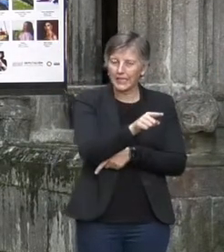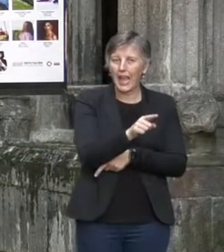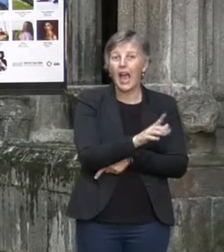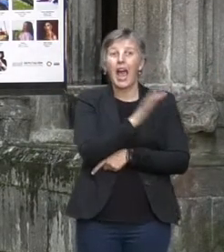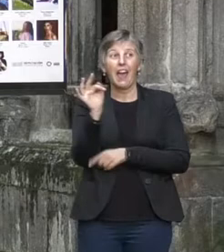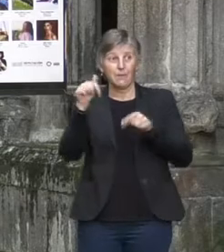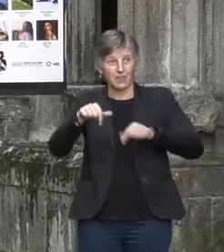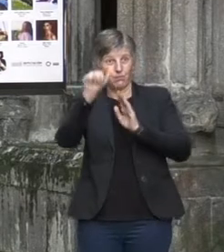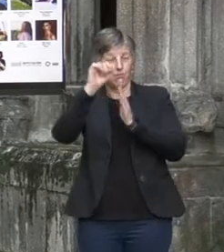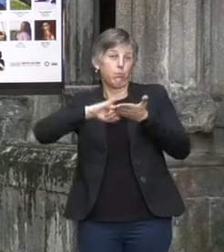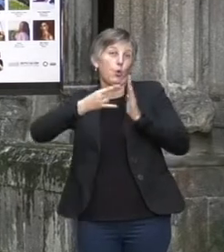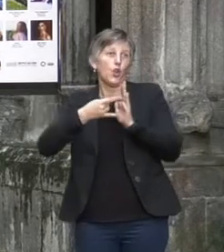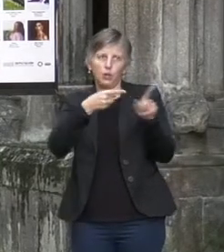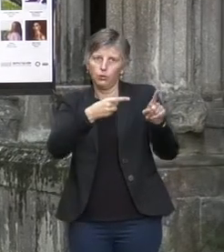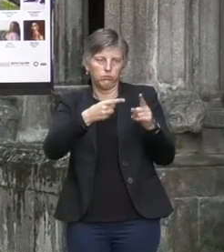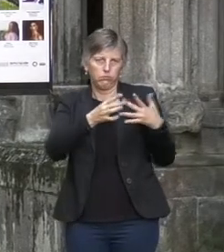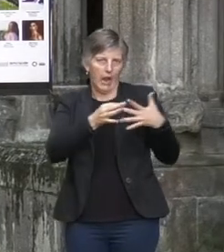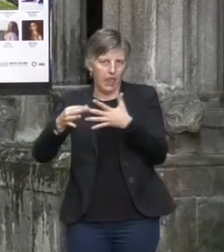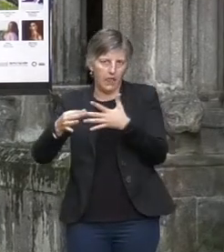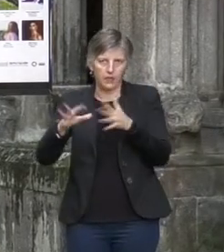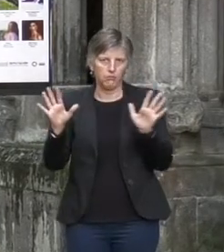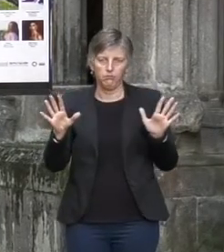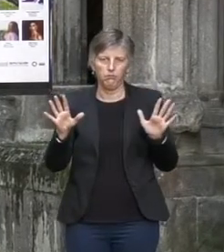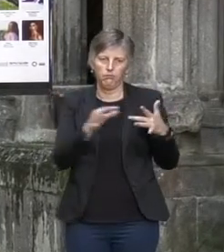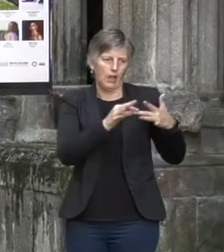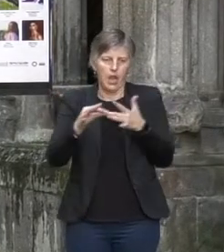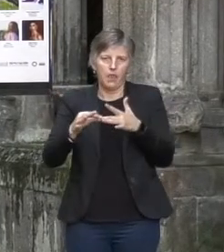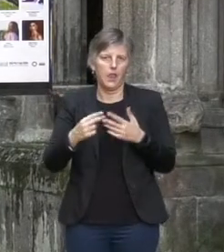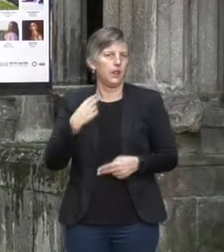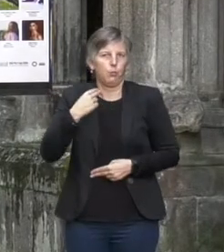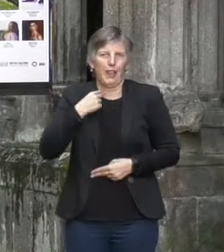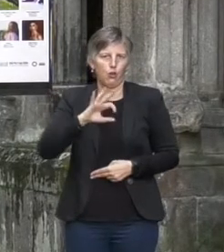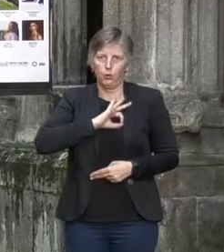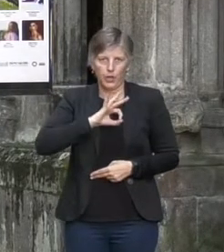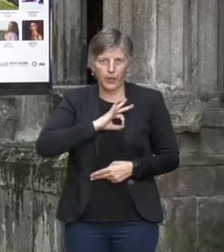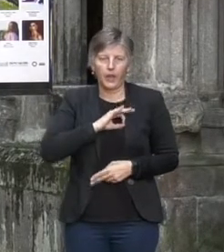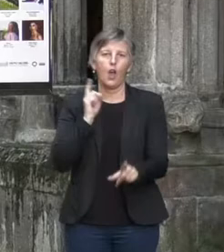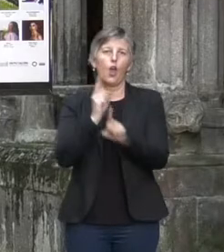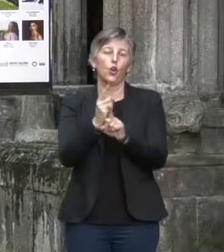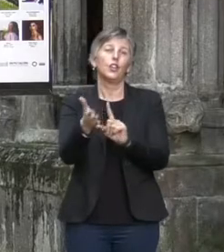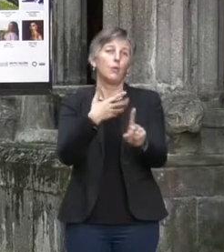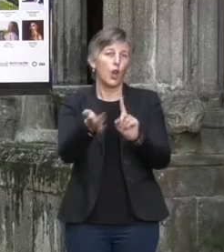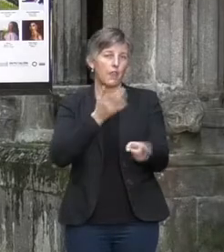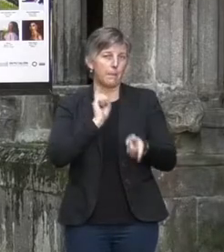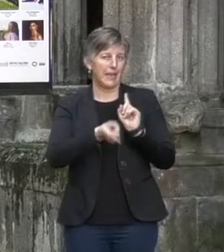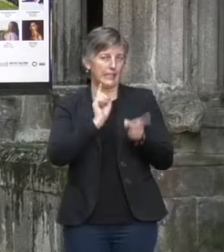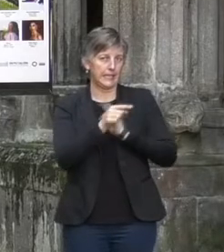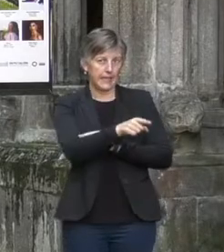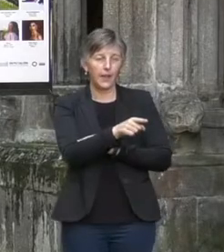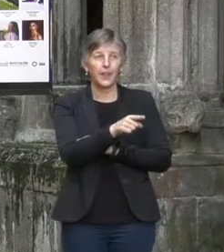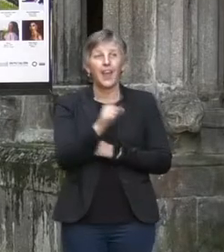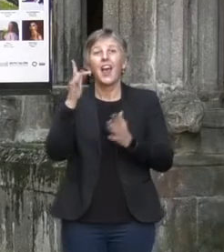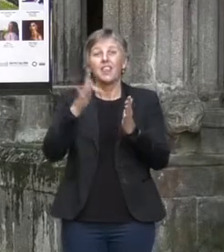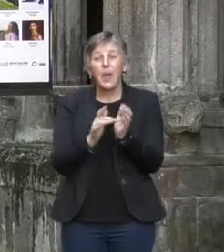este proxecto que é o proxecto estrela da Deputación de Pontevedra contra as violencias machistas, o